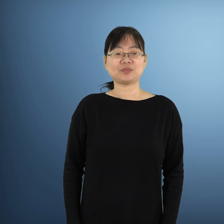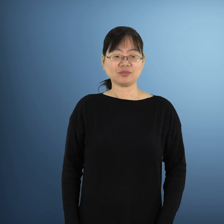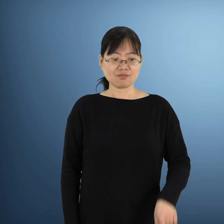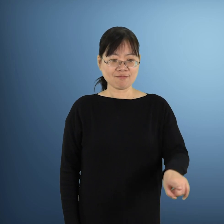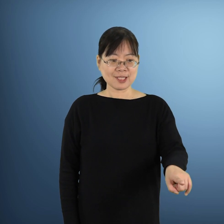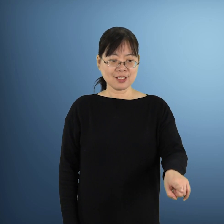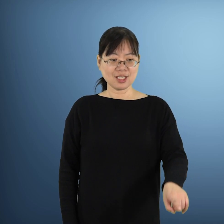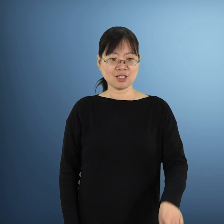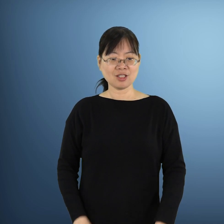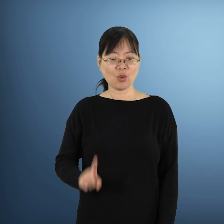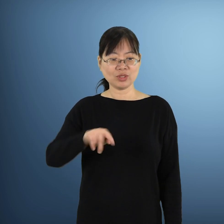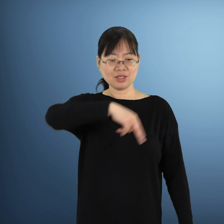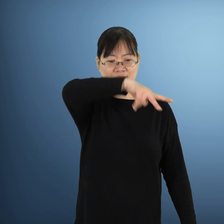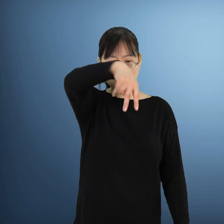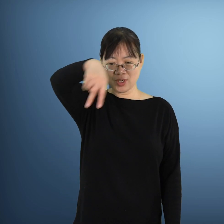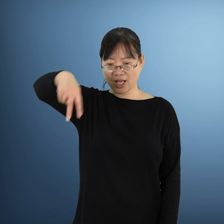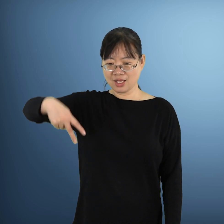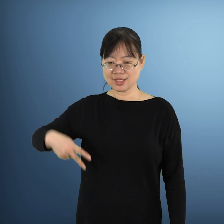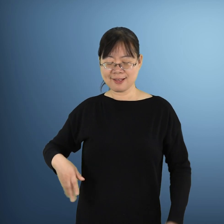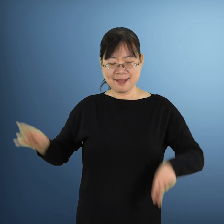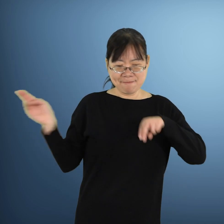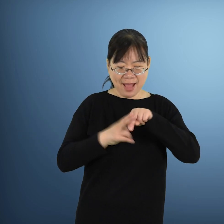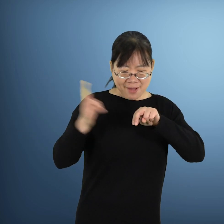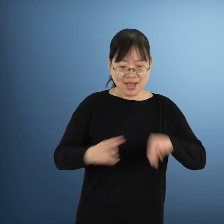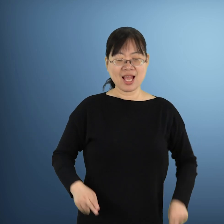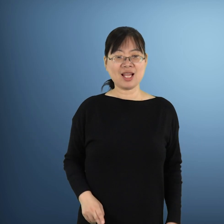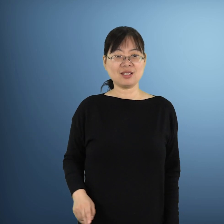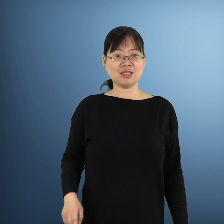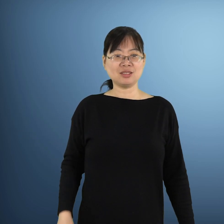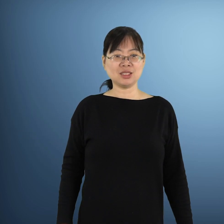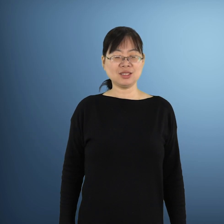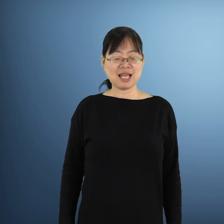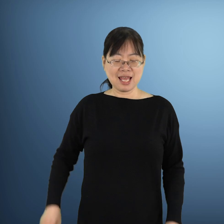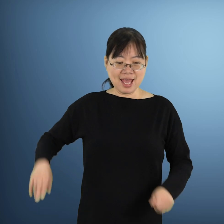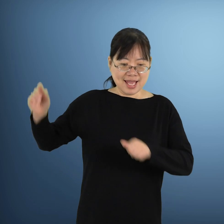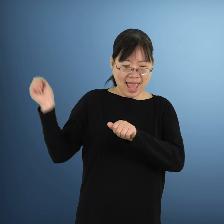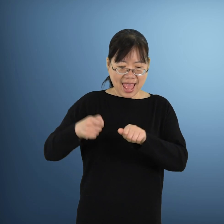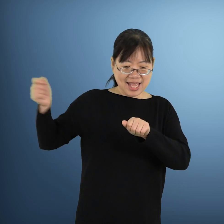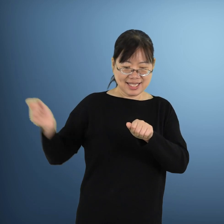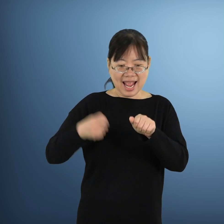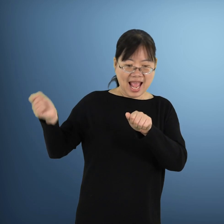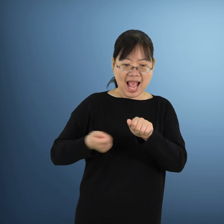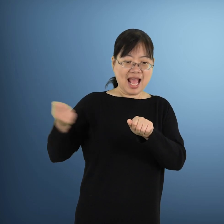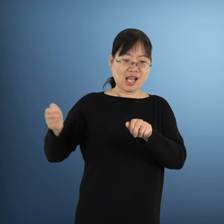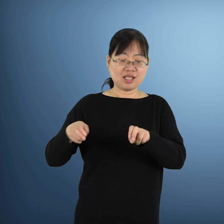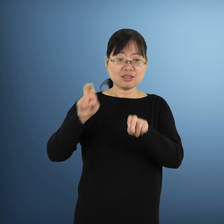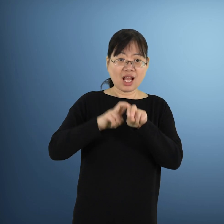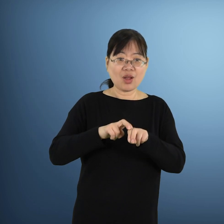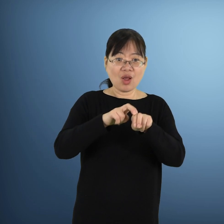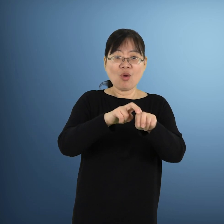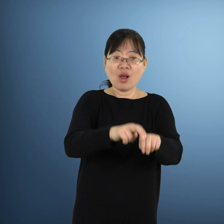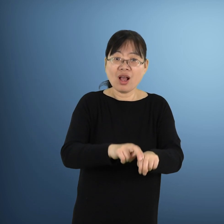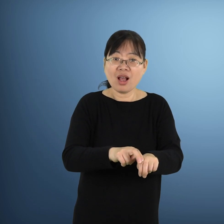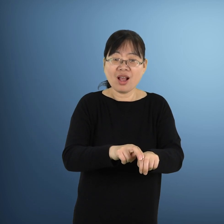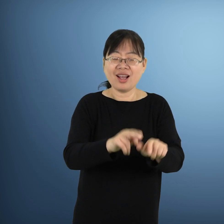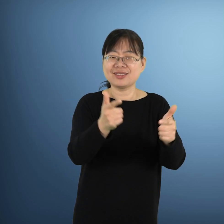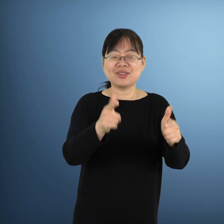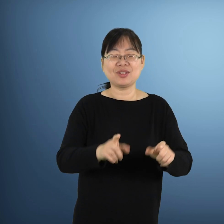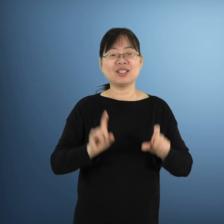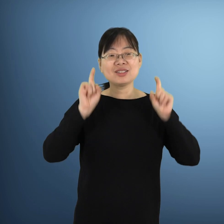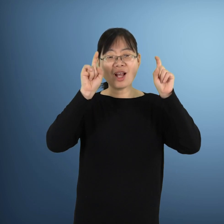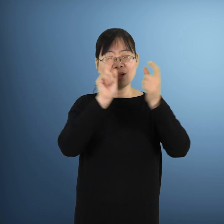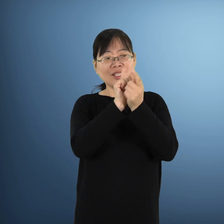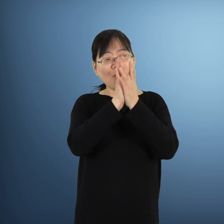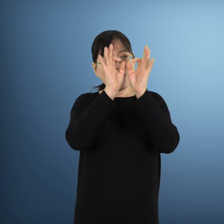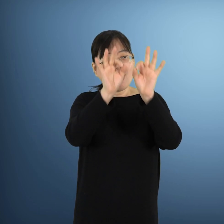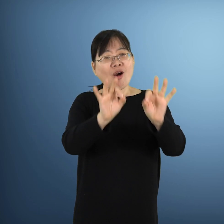너 이 자식 어디 돌아다녔어? 엉덩이 때려가면서 양을 막 이래 하고 타고 와요? 양이 직접